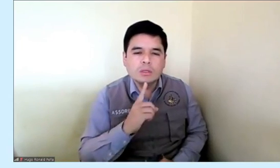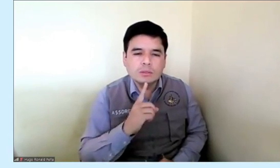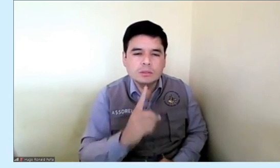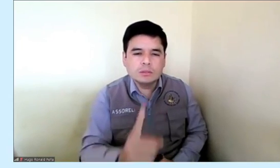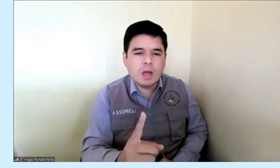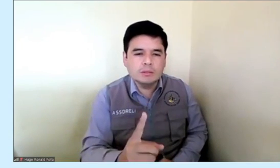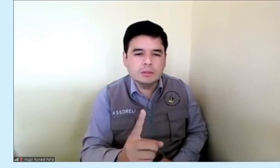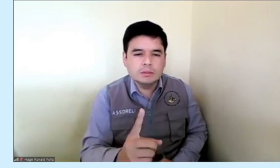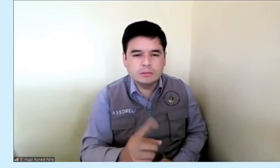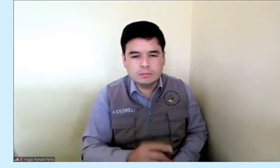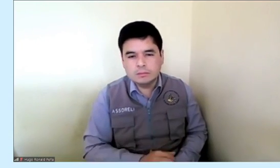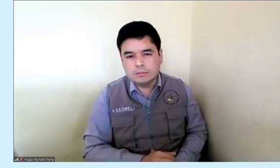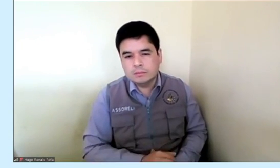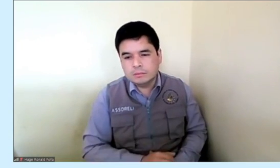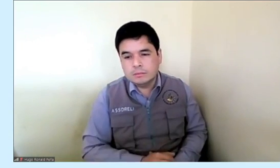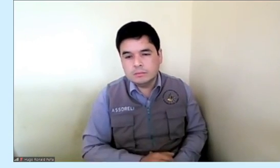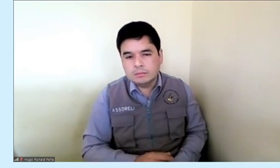¿Cómo estás?